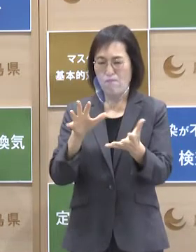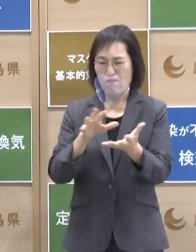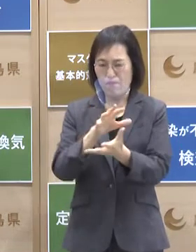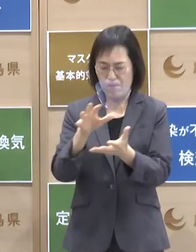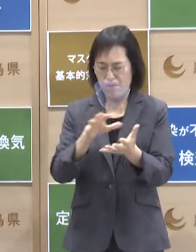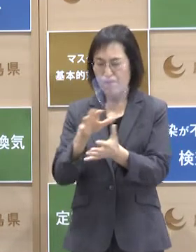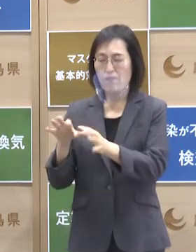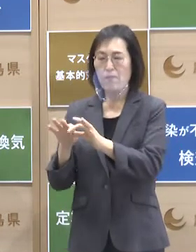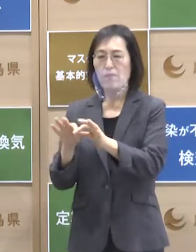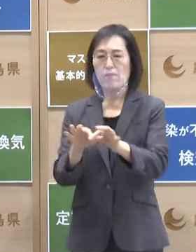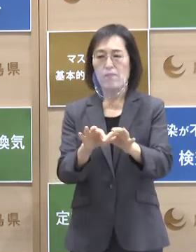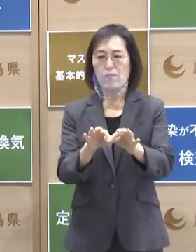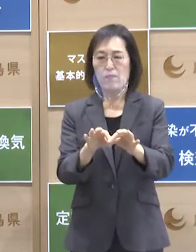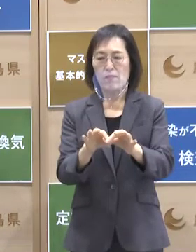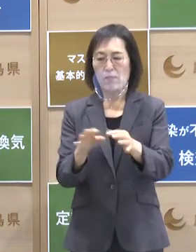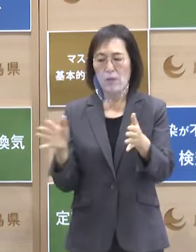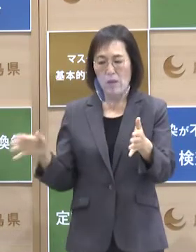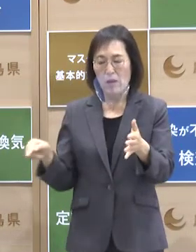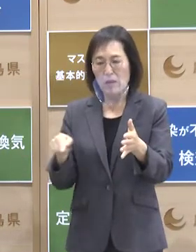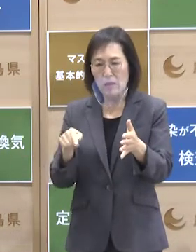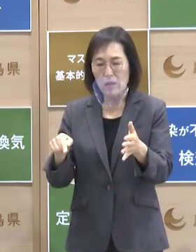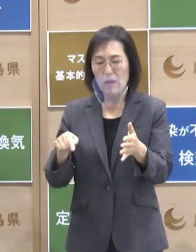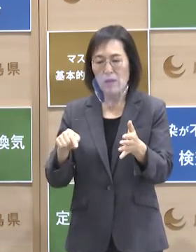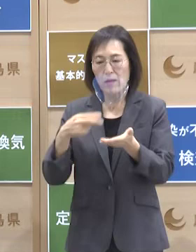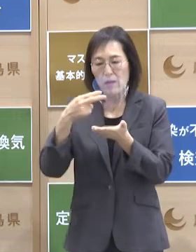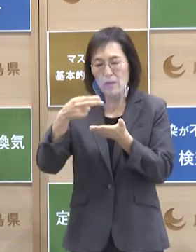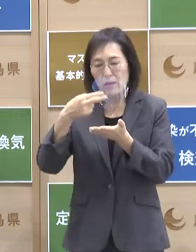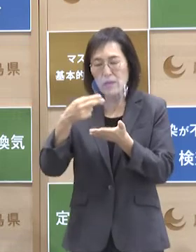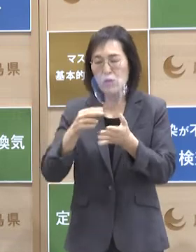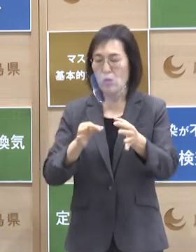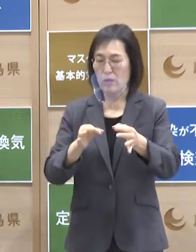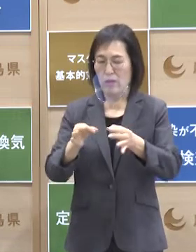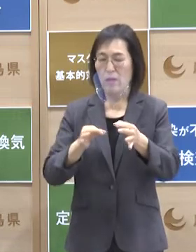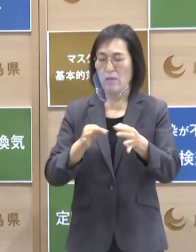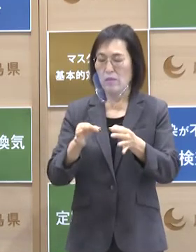ね、飲食店の、